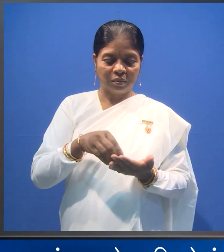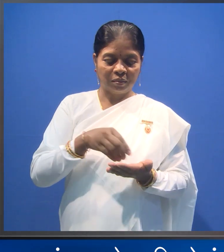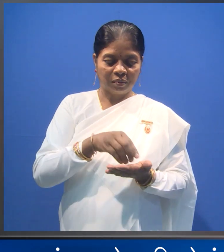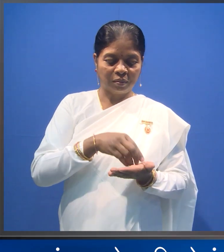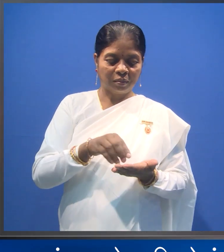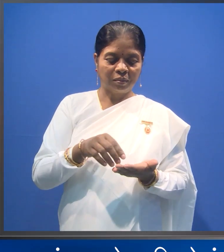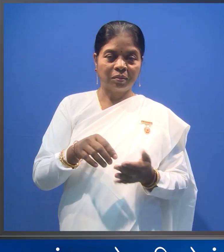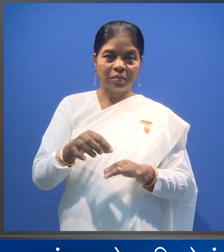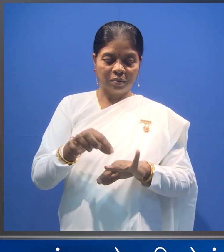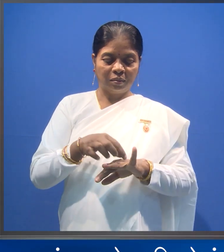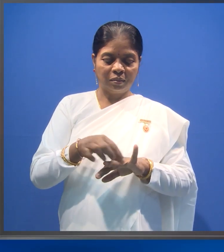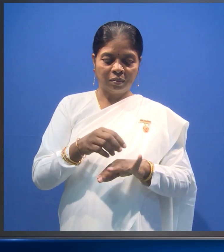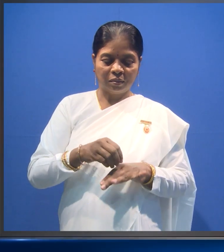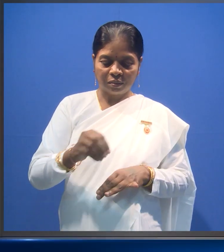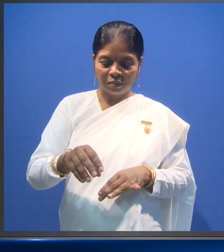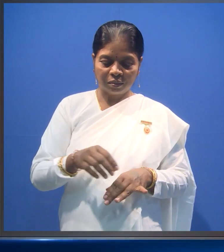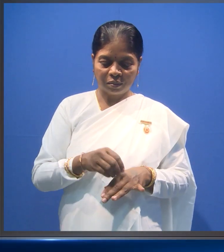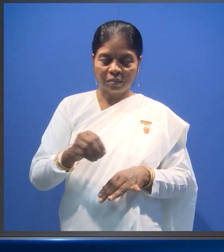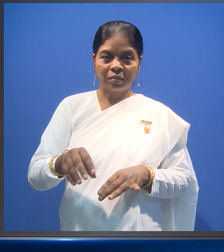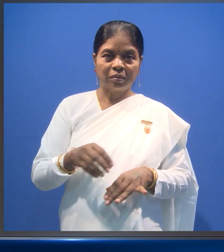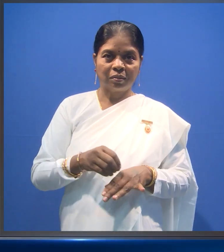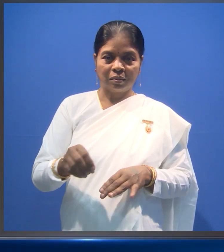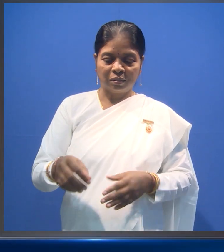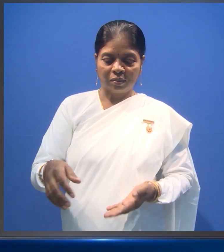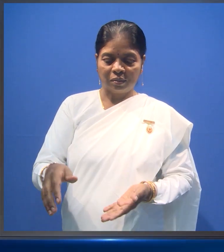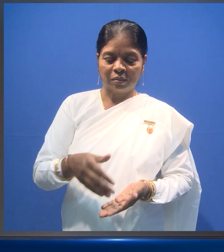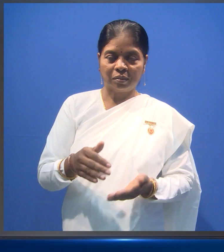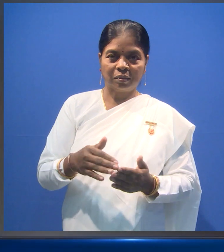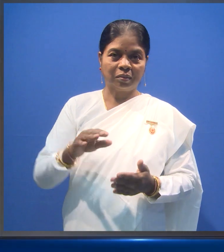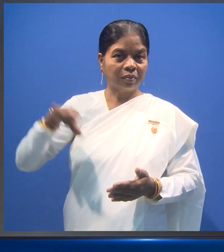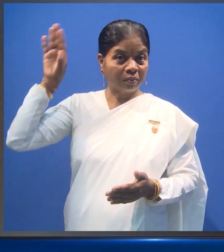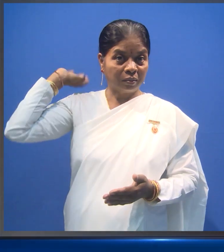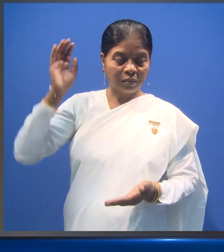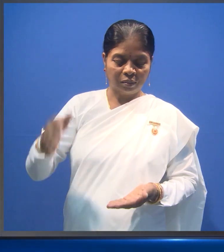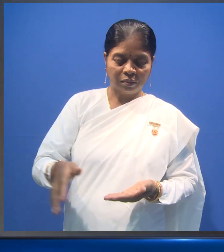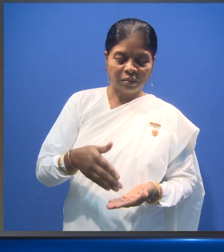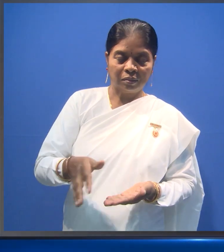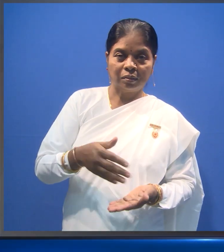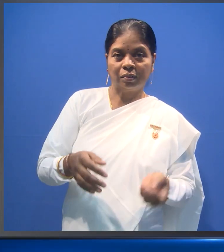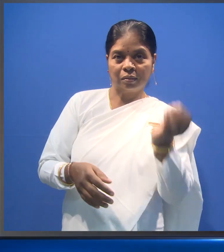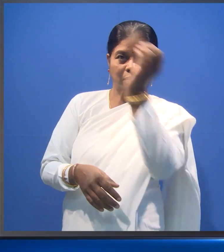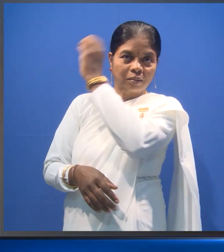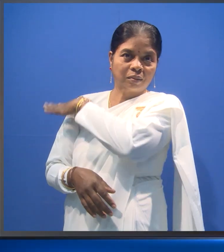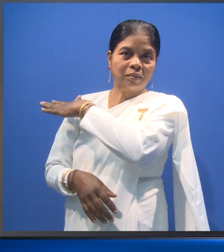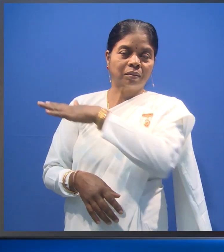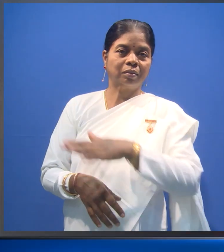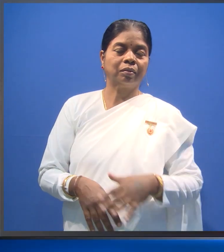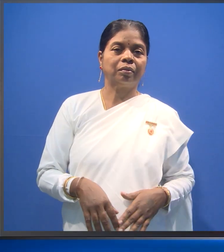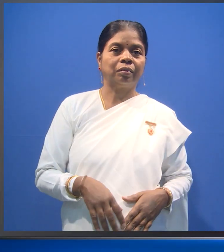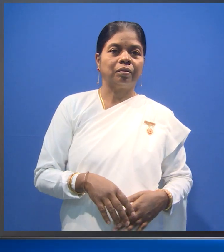तांदळातून हिरे बाजूला काढून घराच्या मागच्या बाजूला असलेल्या कचऱ्यात टाकून